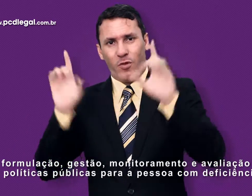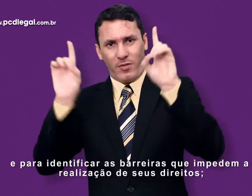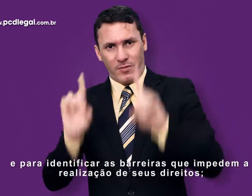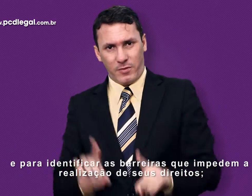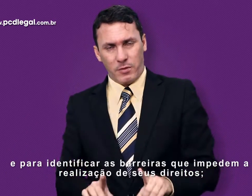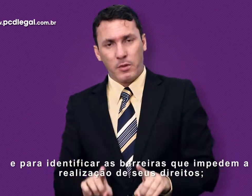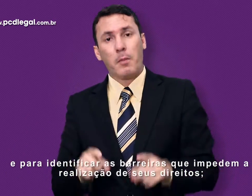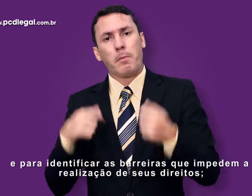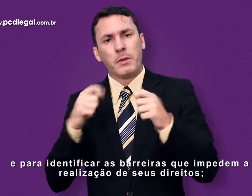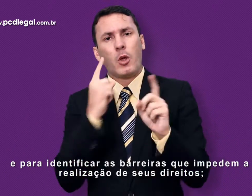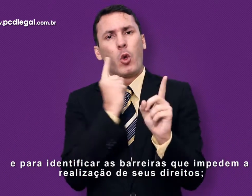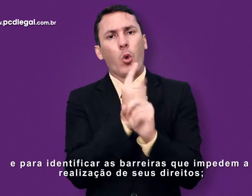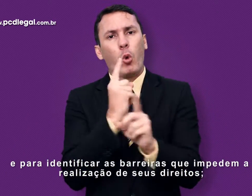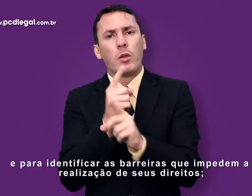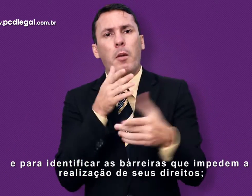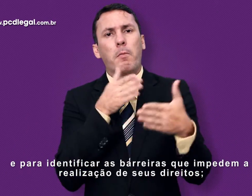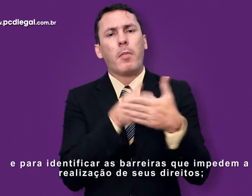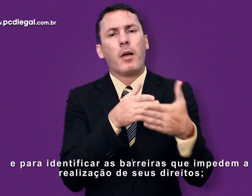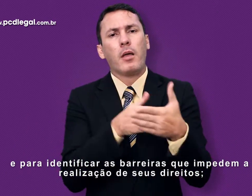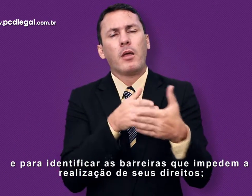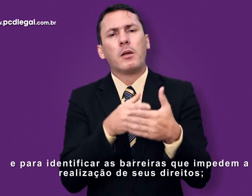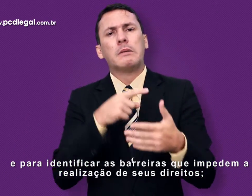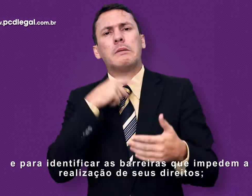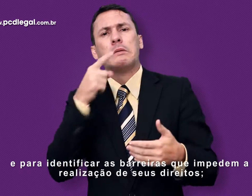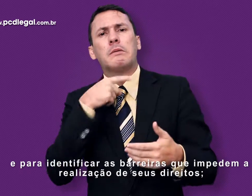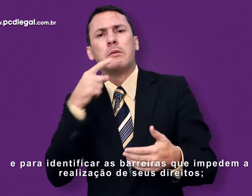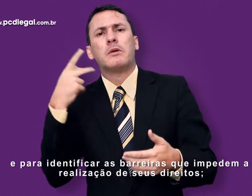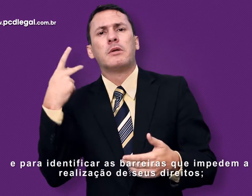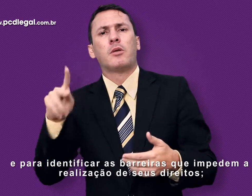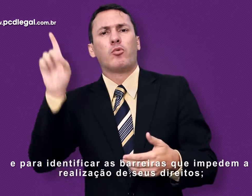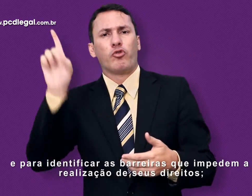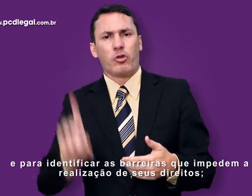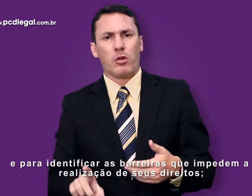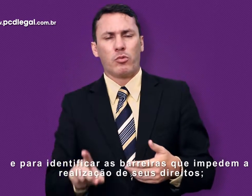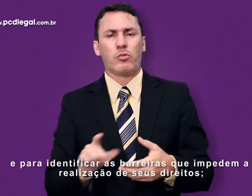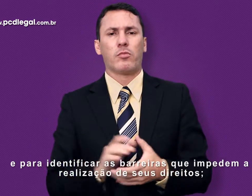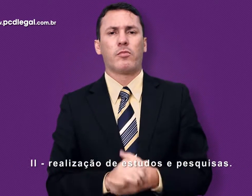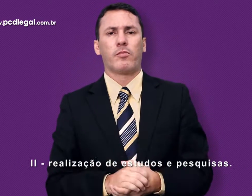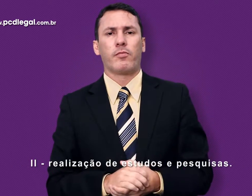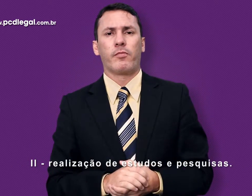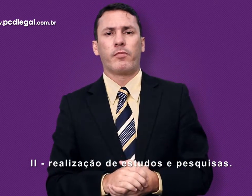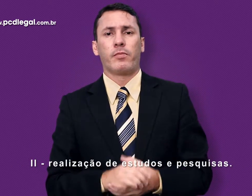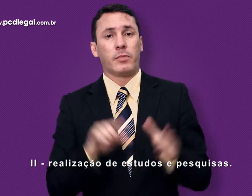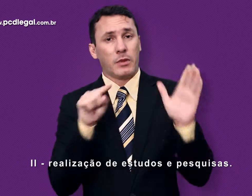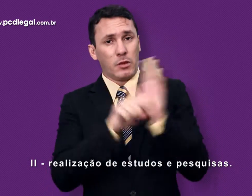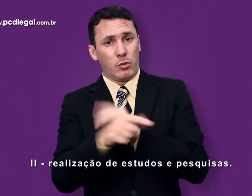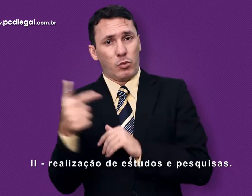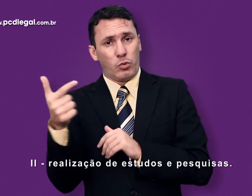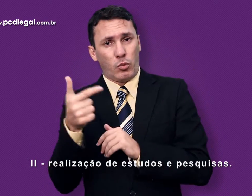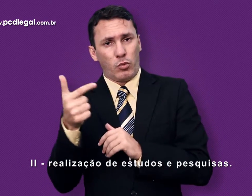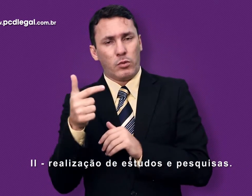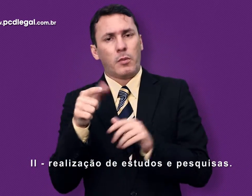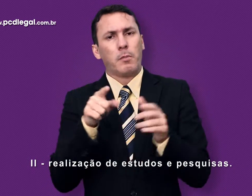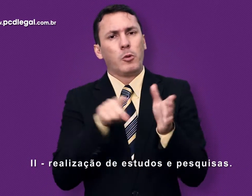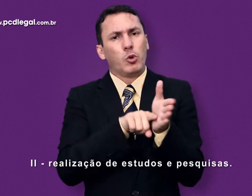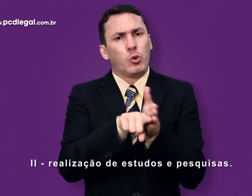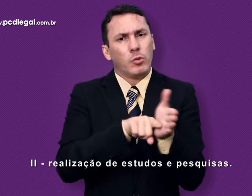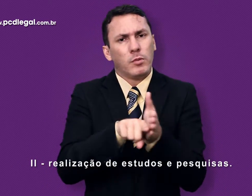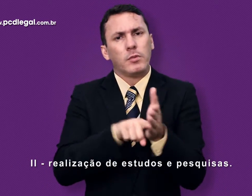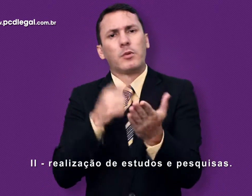e para identificar as barreiras que impedem a realização de seus direitos. Inciso 2. Realização de estudos e